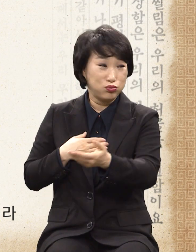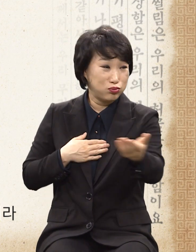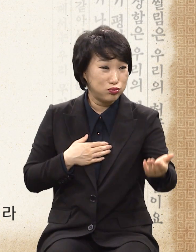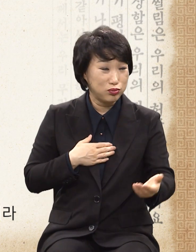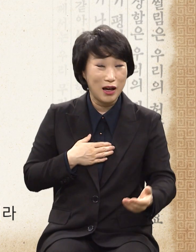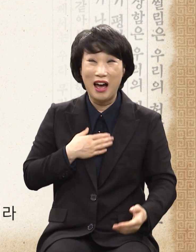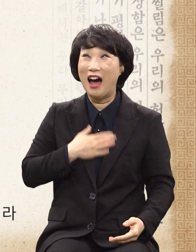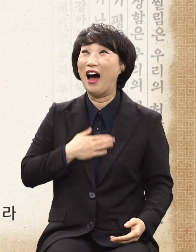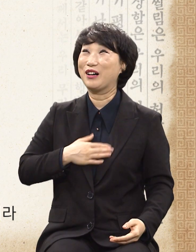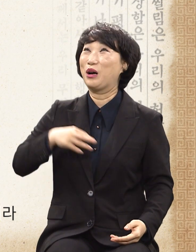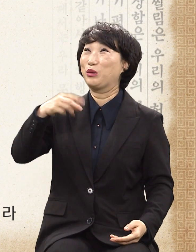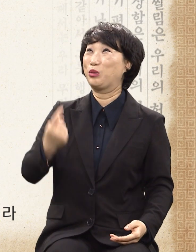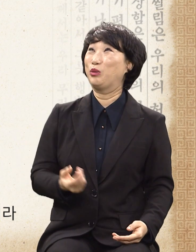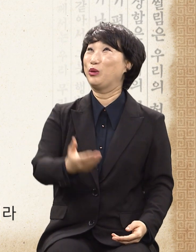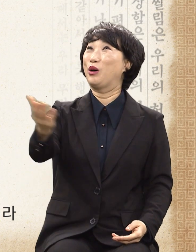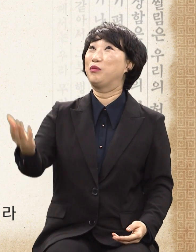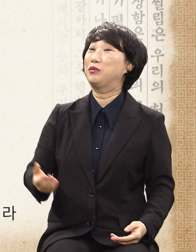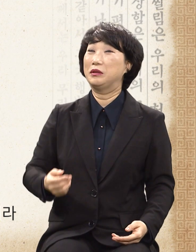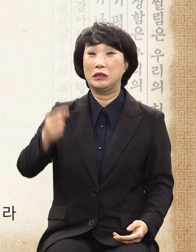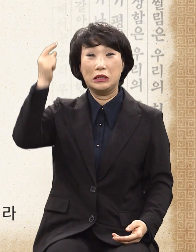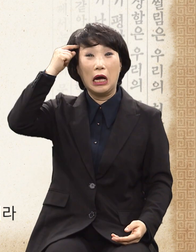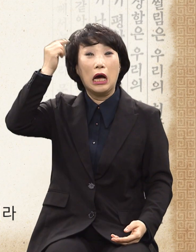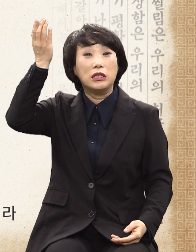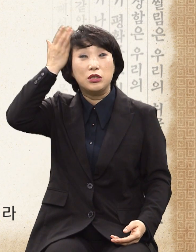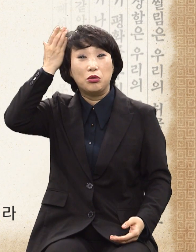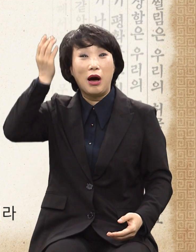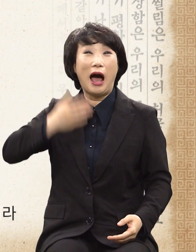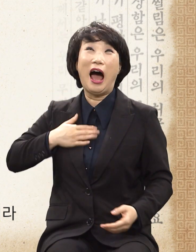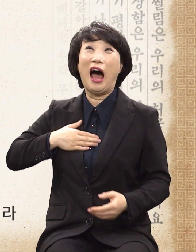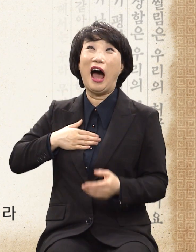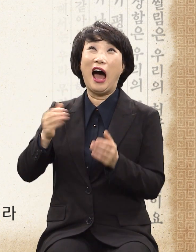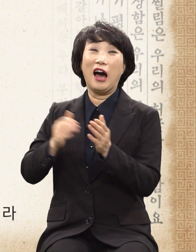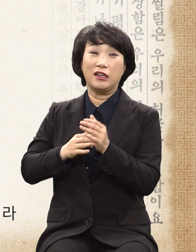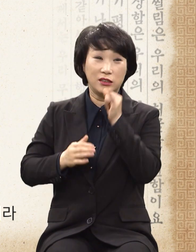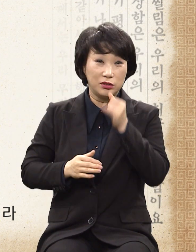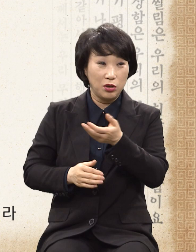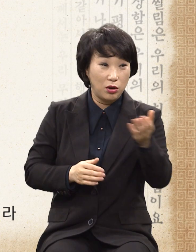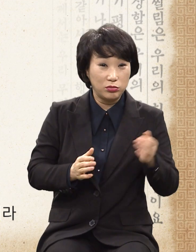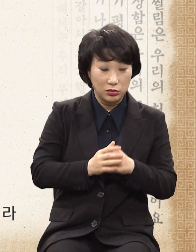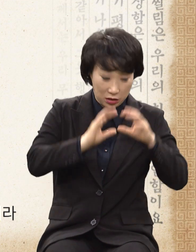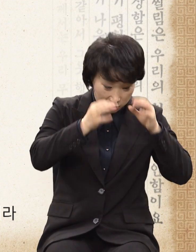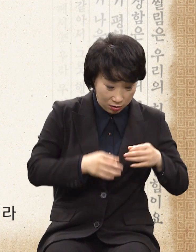빤히 알면서도 머리로는 알아. 근데 실상은